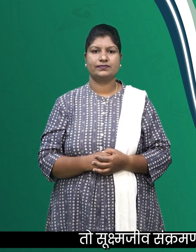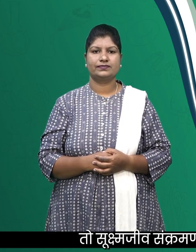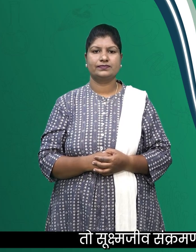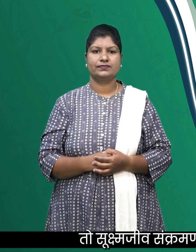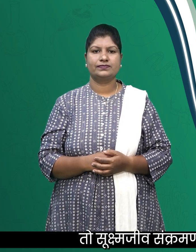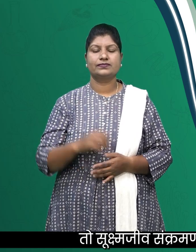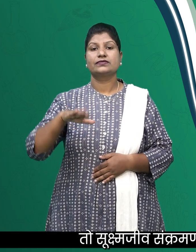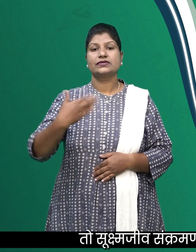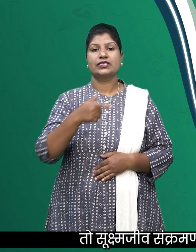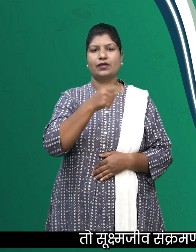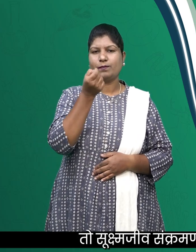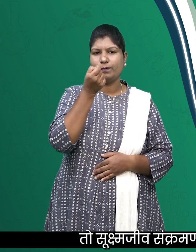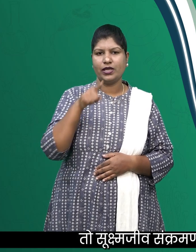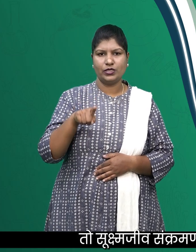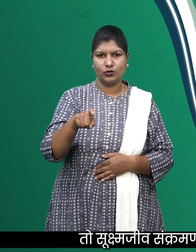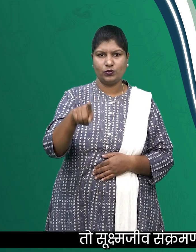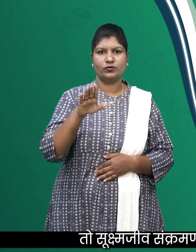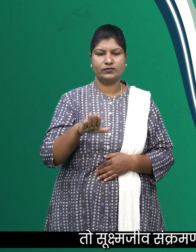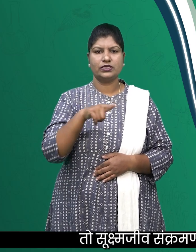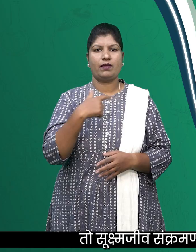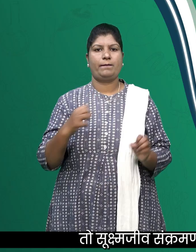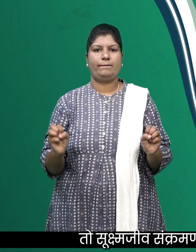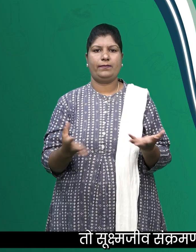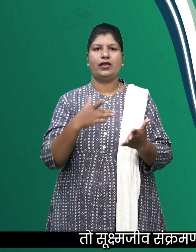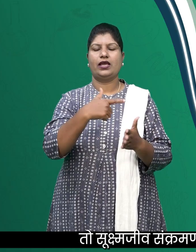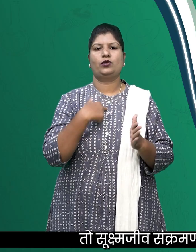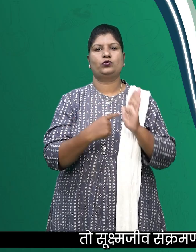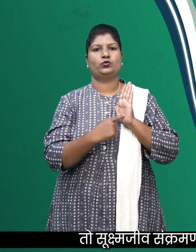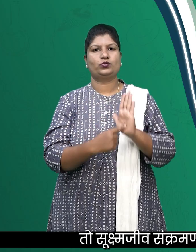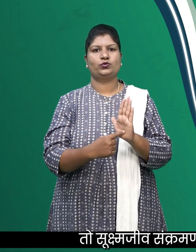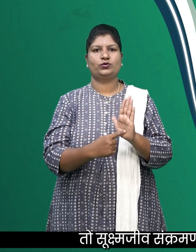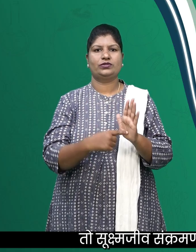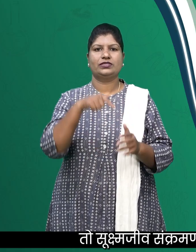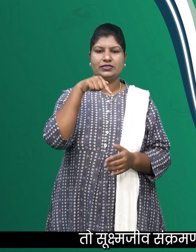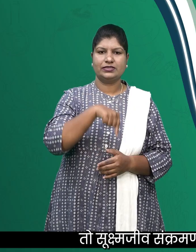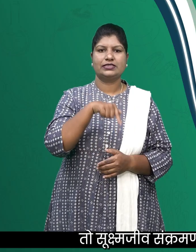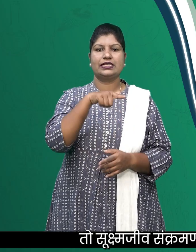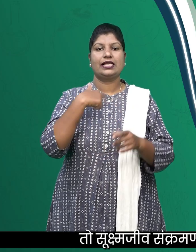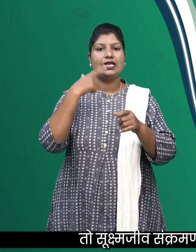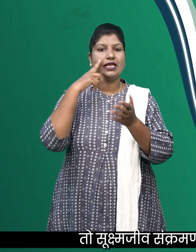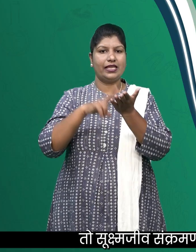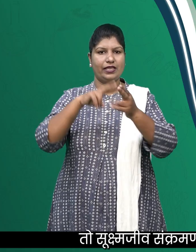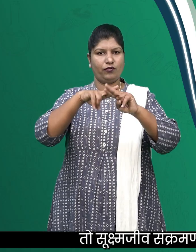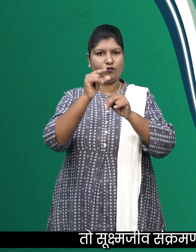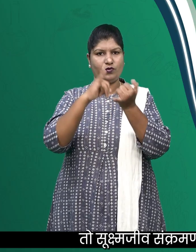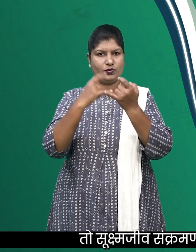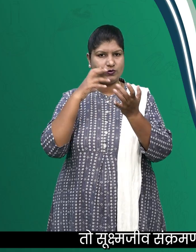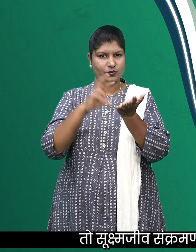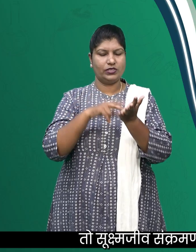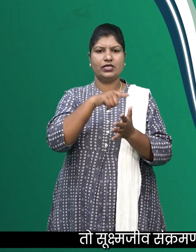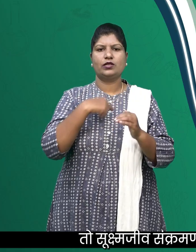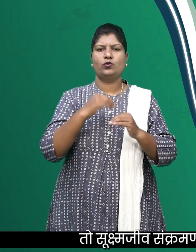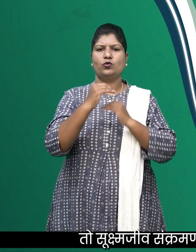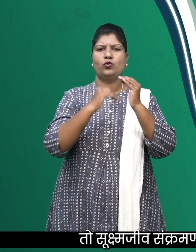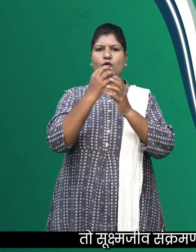तो सूक्ष्मजीव संक्रमण में दिखाई देने लगे और तेजी से बढ़ने लगे।